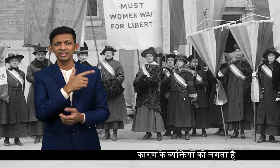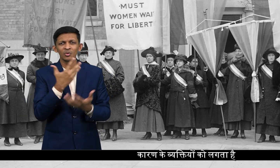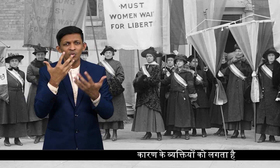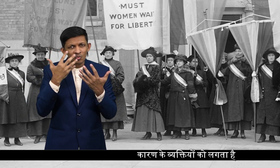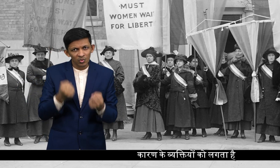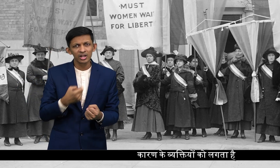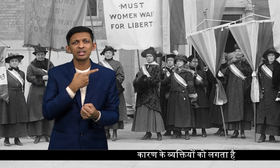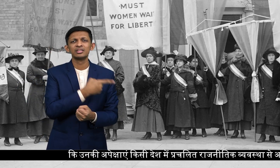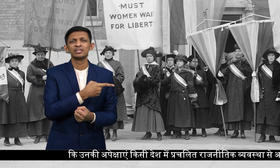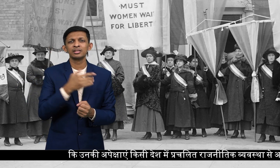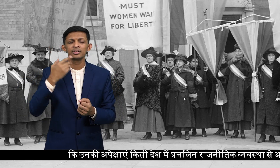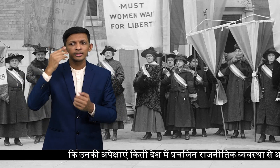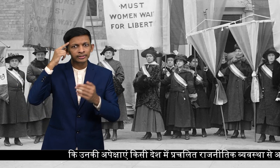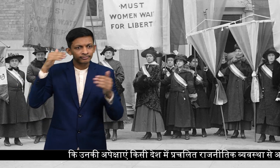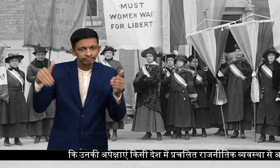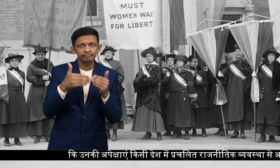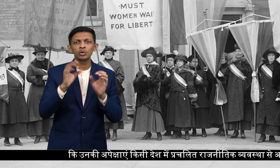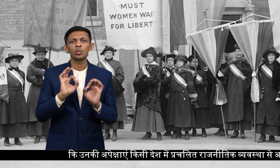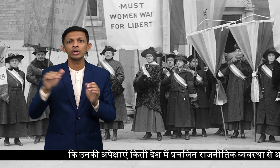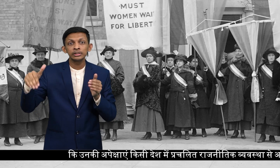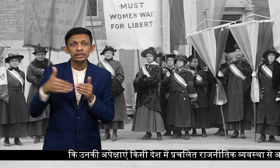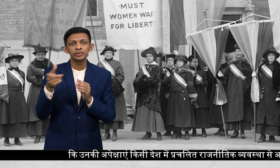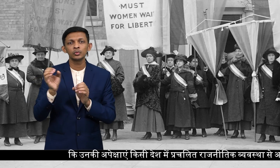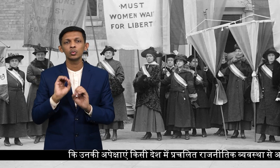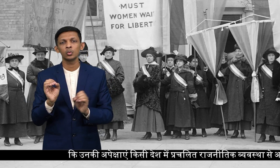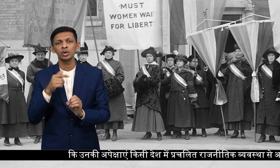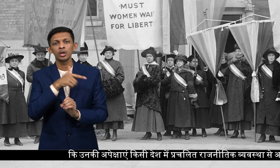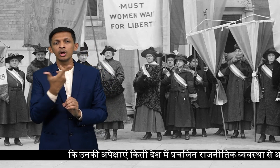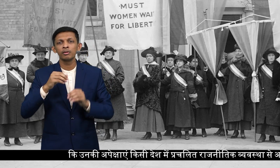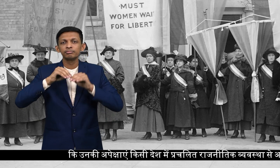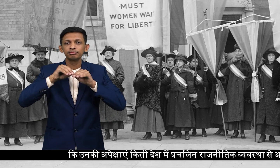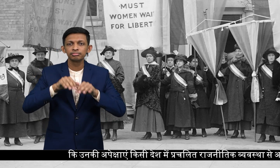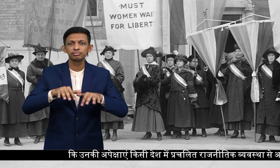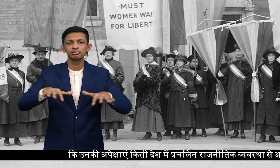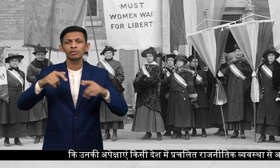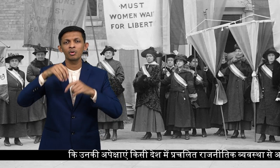को लगता है कि उनकी अपेक्षाएं किसी देश में